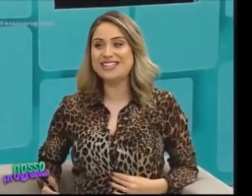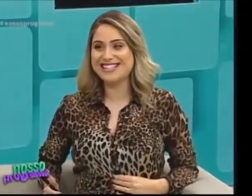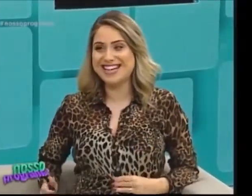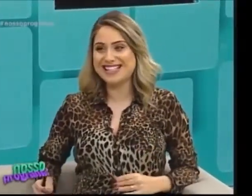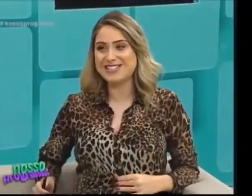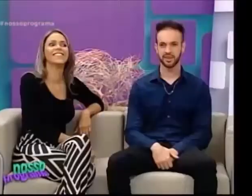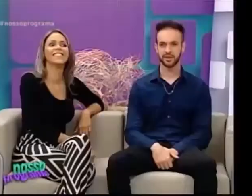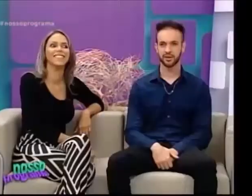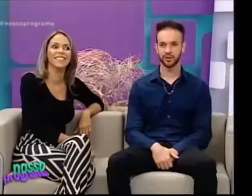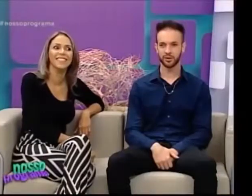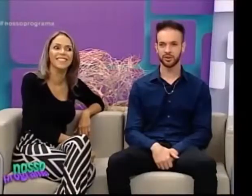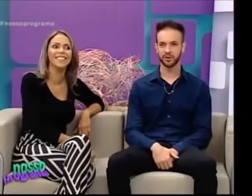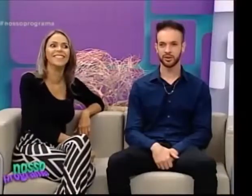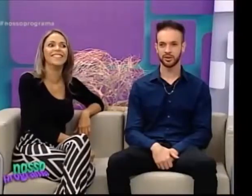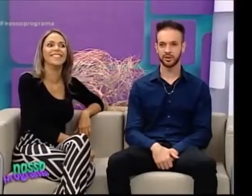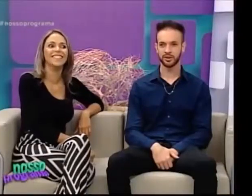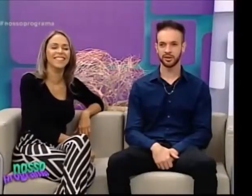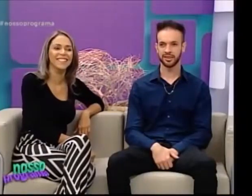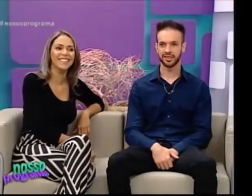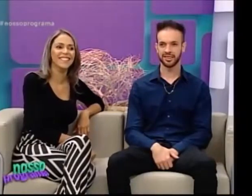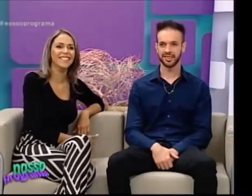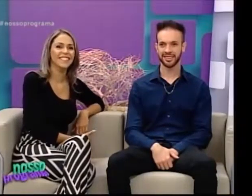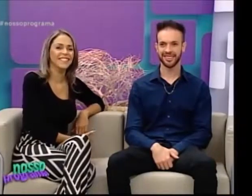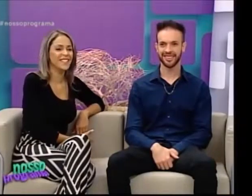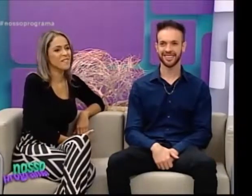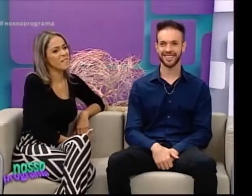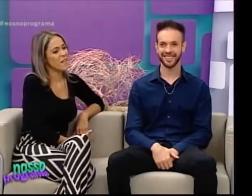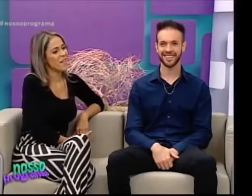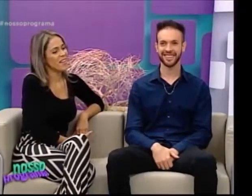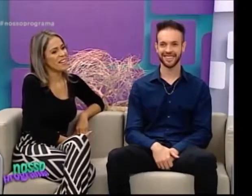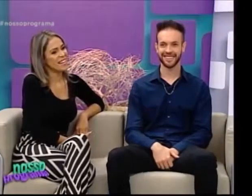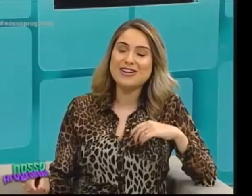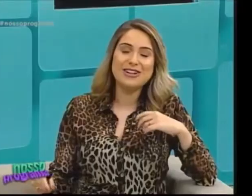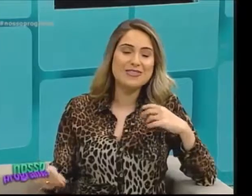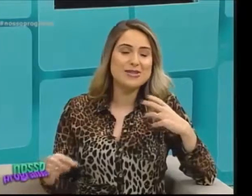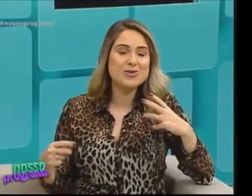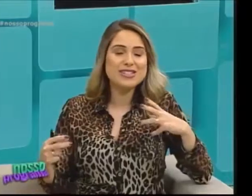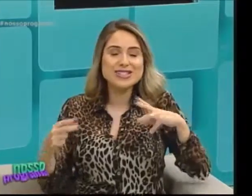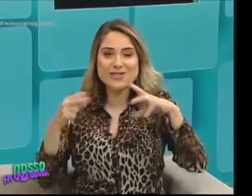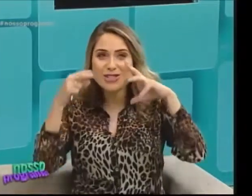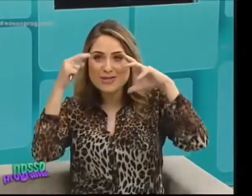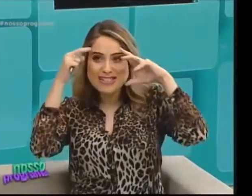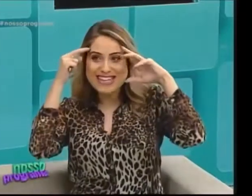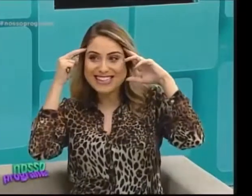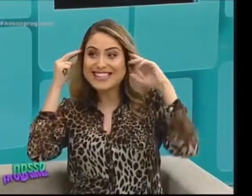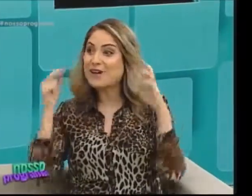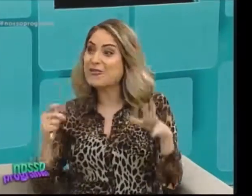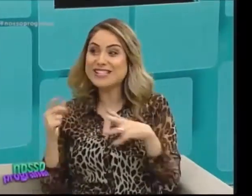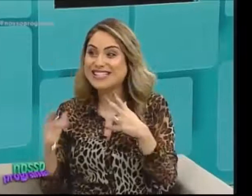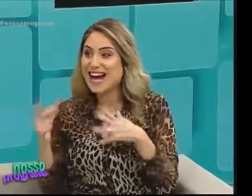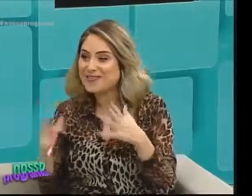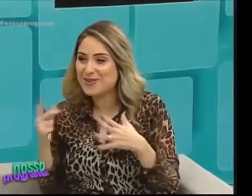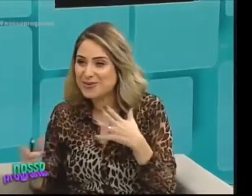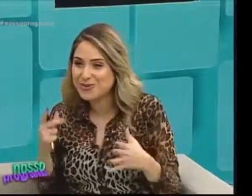muitas dessas, eu lembro que um dia eu tava com uma amiga e ela queria fazer uma ligação e ela falava umas coisas e eu, gente, mas ela conversava com o